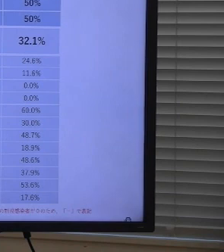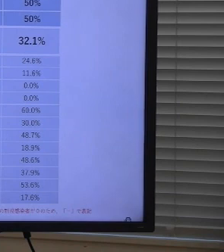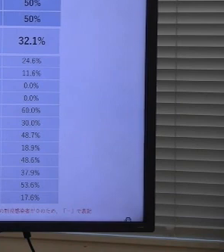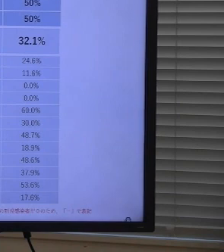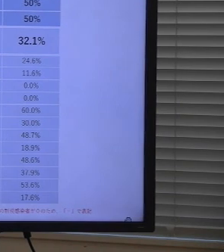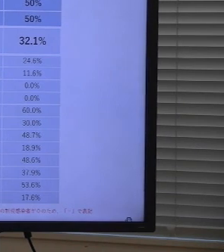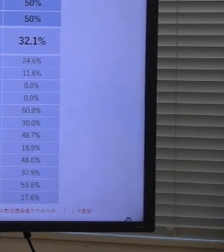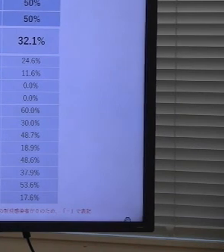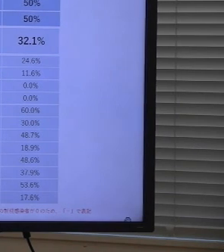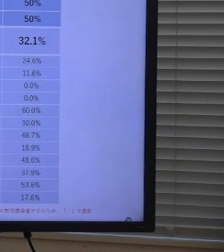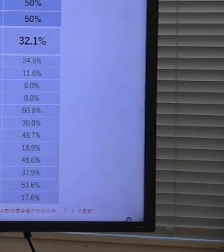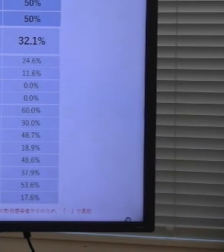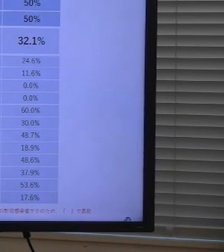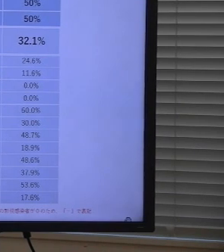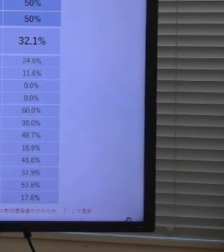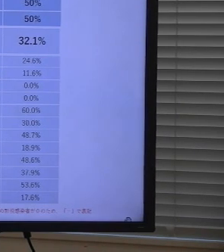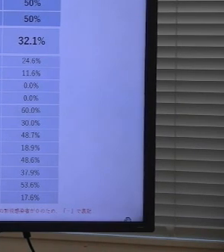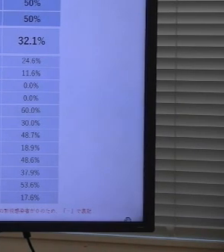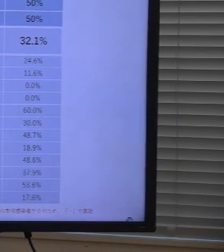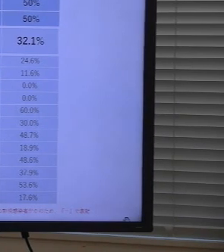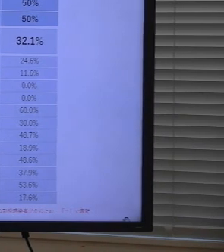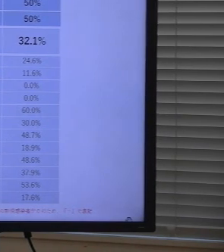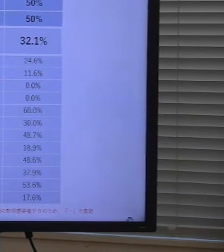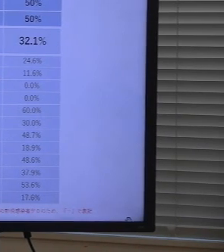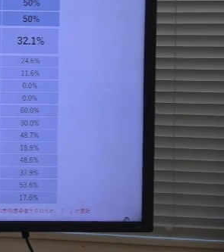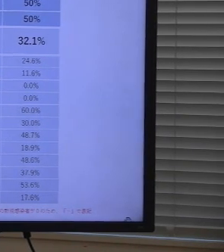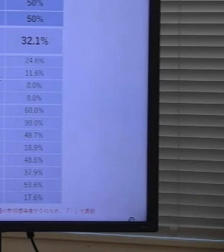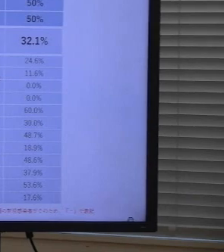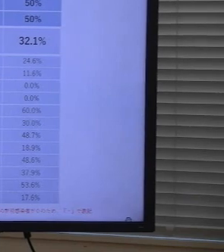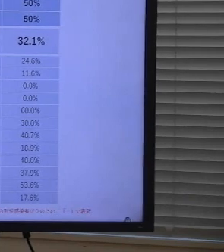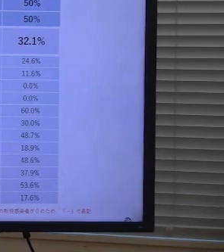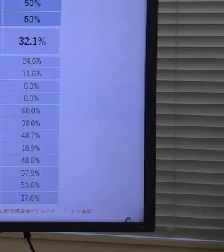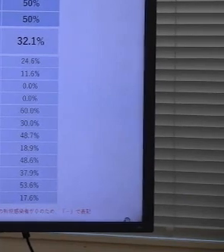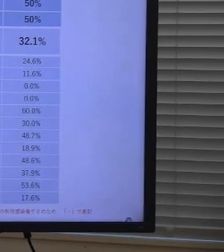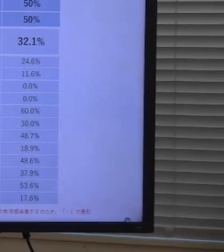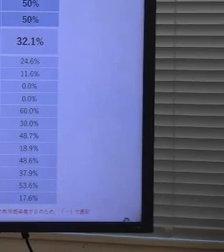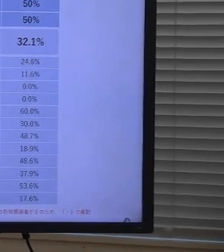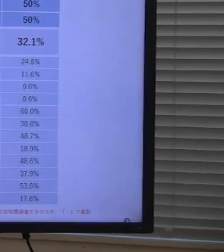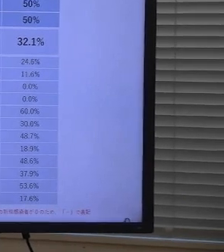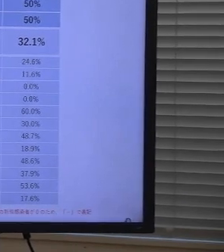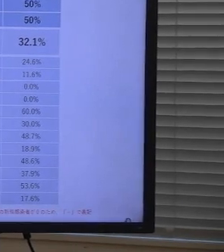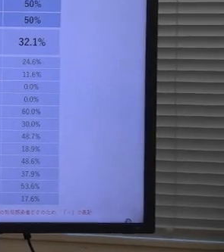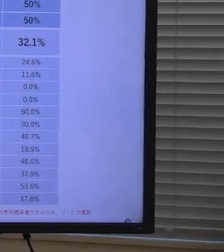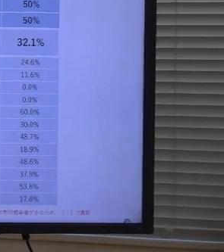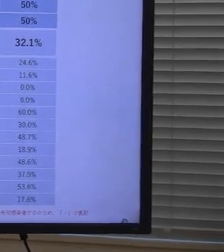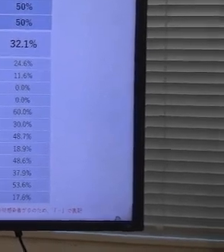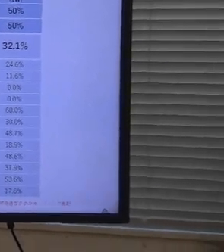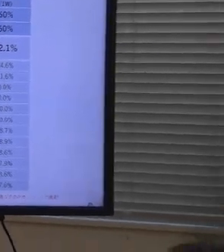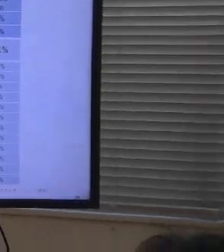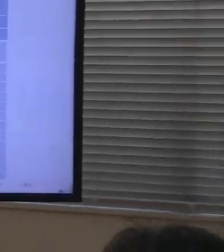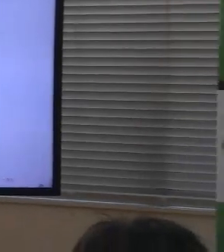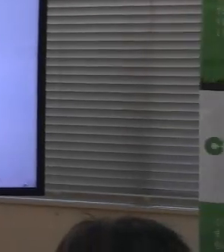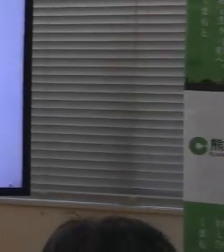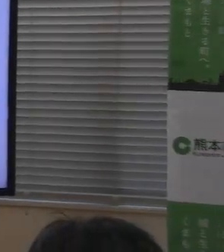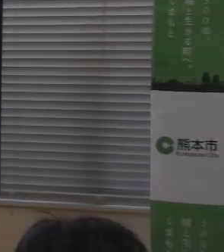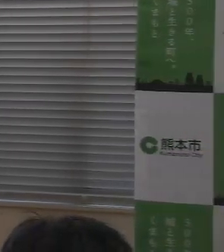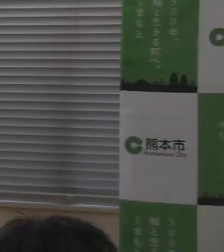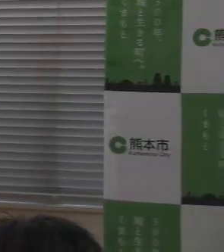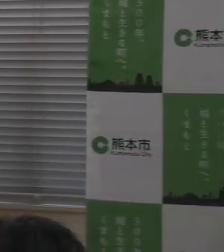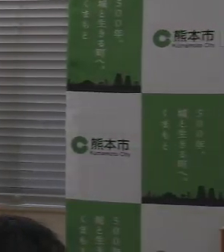87.2% と大半を占めていることからも、医療提供体制が直ちに逼迫する状況ではないと考えております